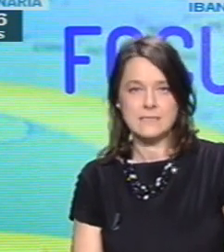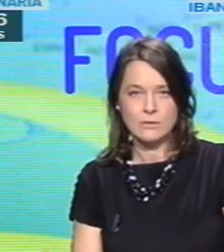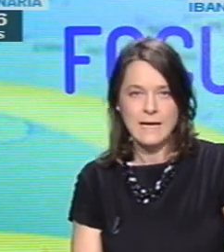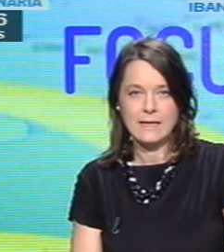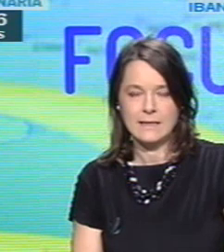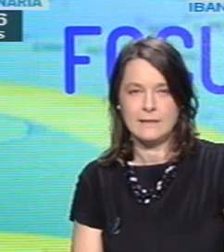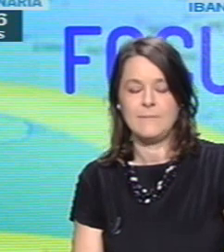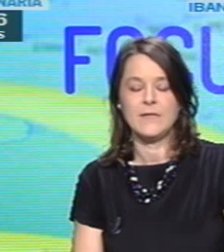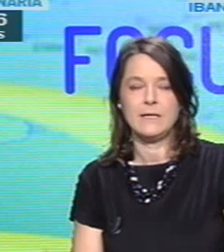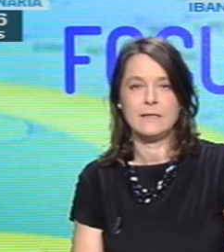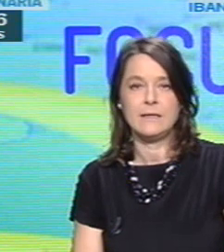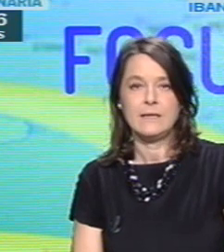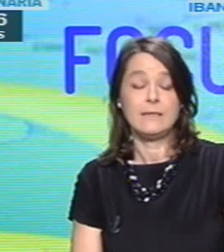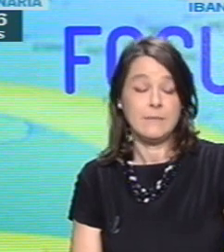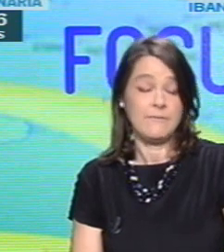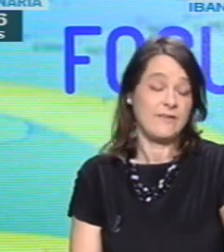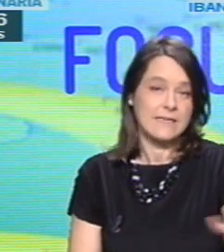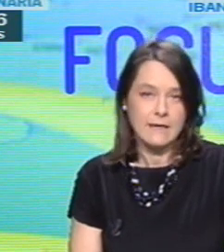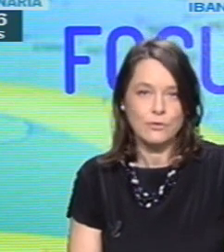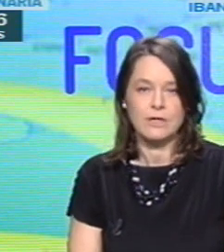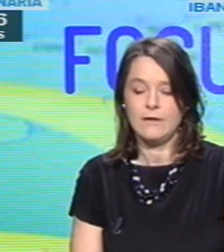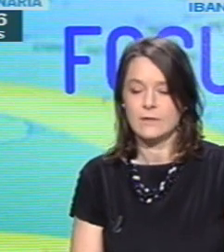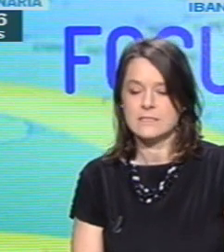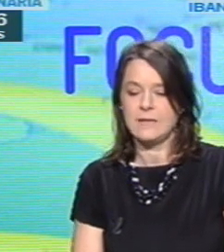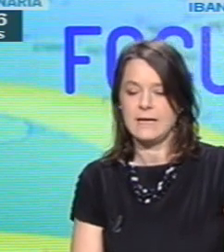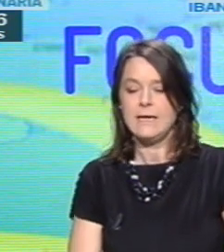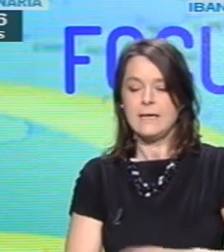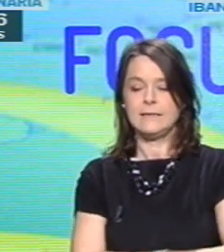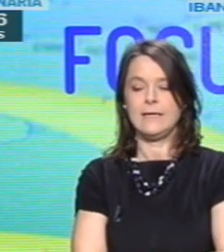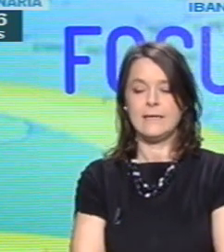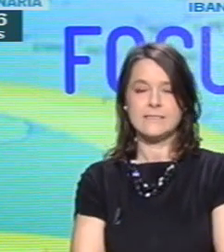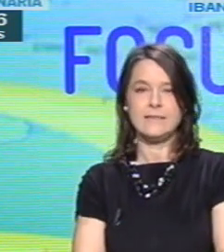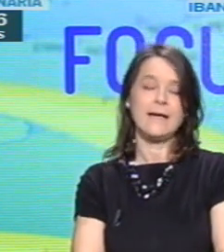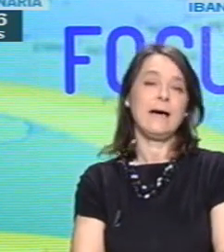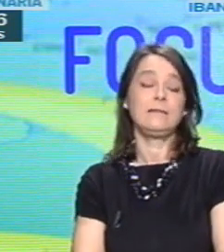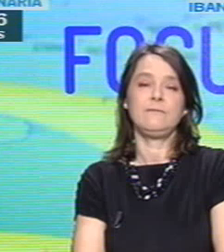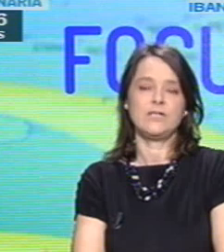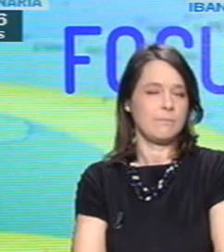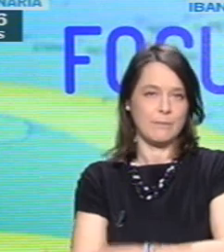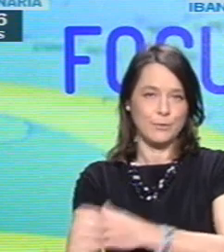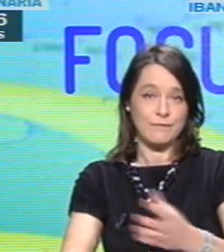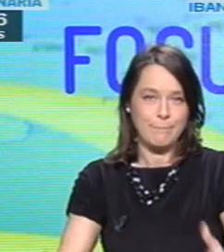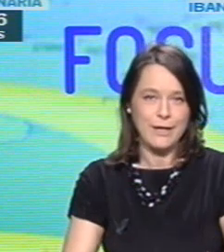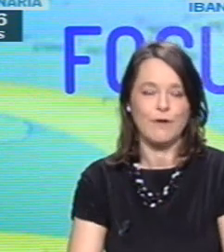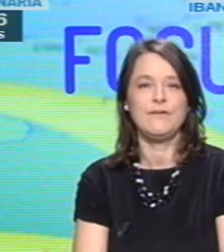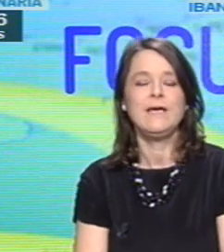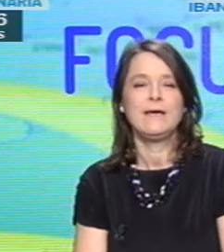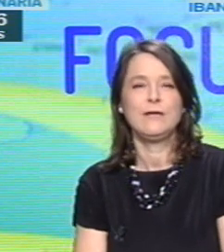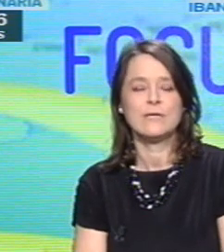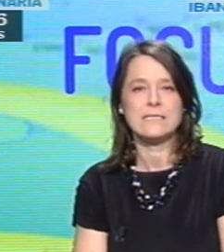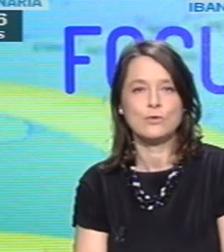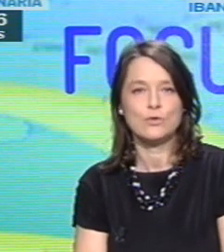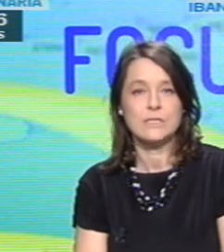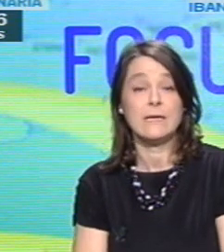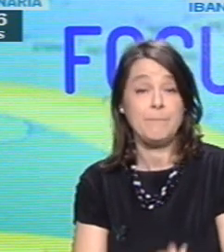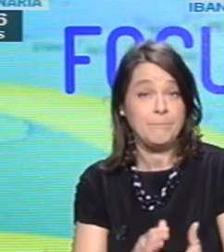livello nazionale, della festa del lavoro a livello nazionale dei sindacati, invece per motivi ben ovvi non